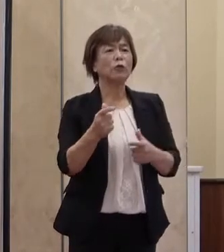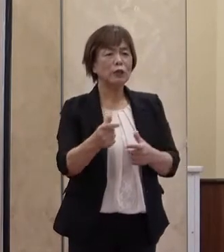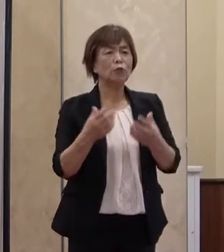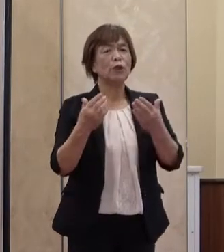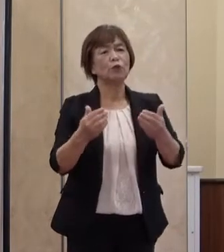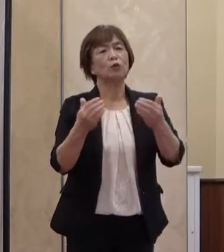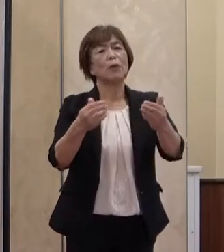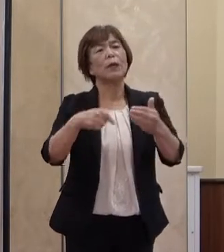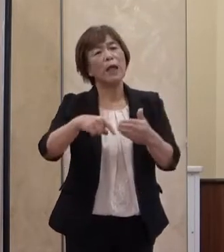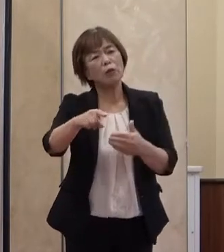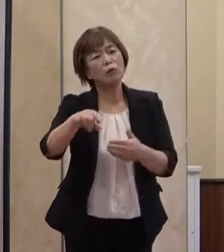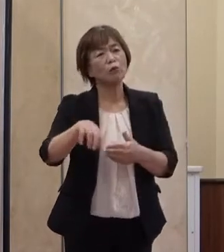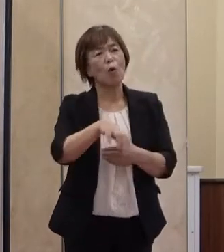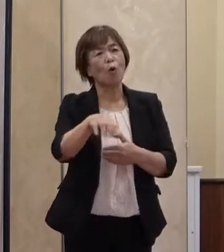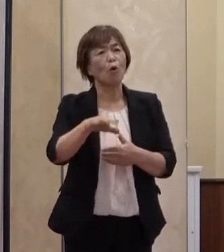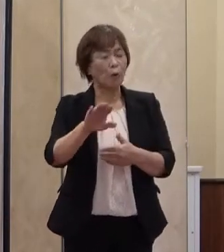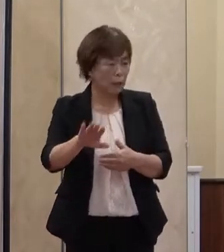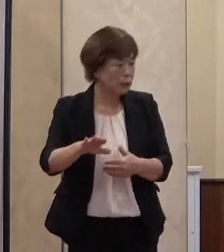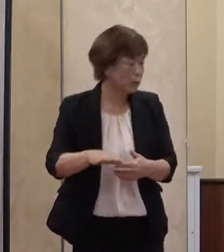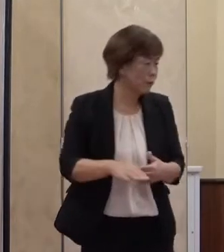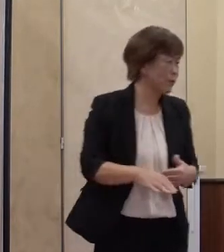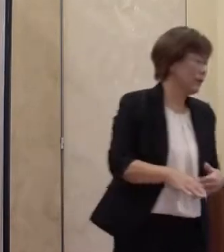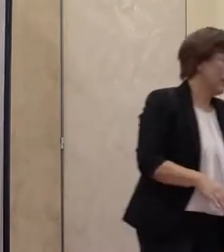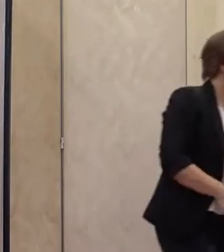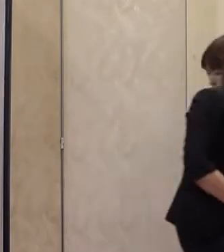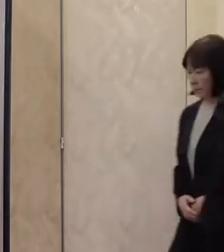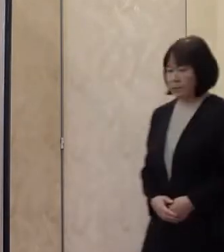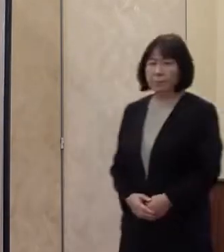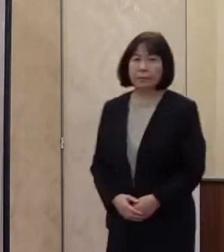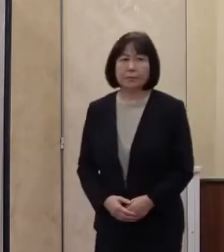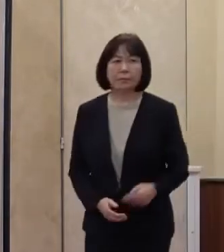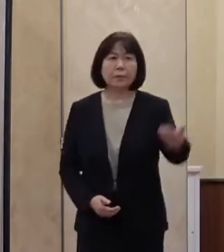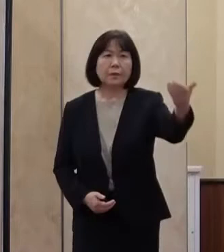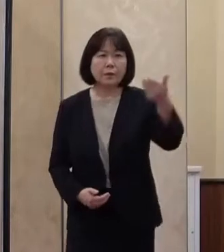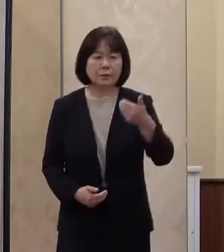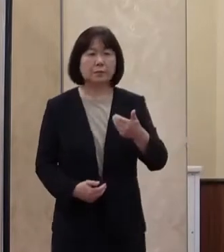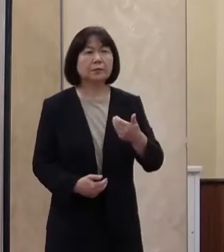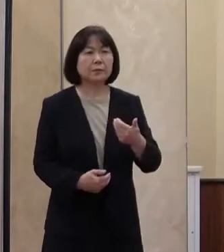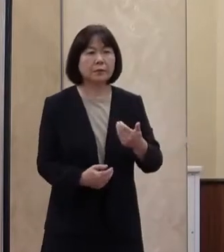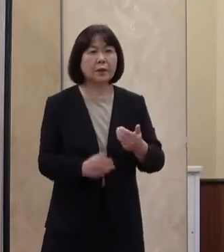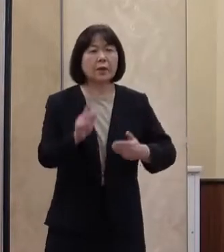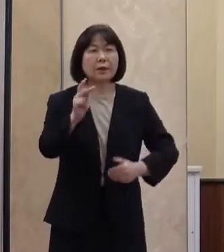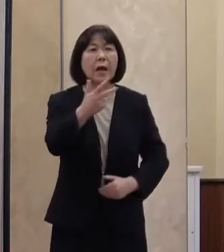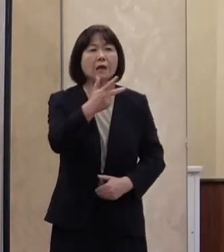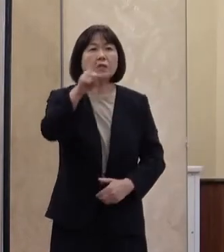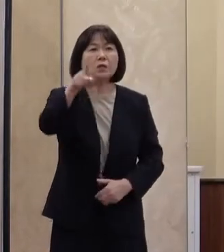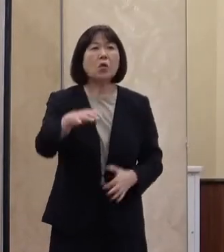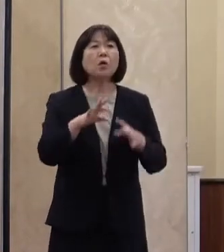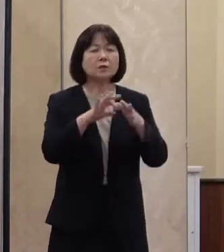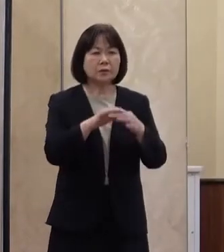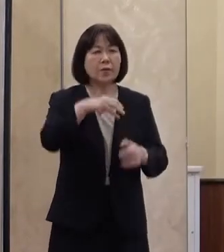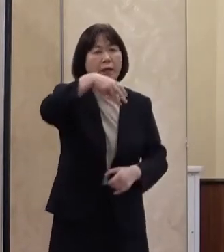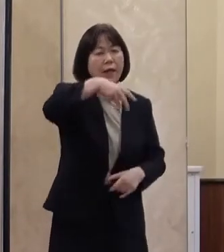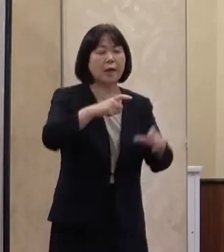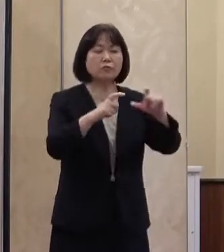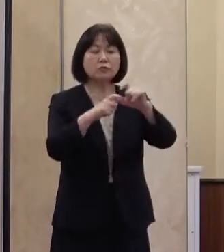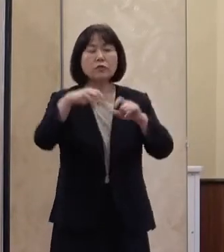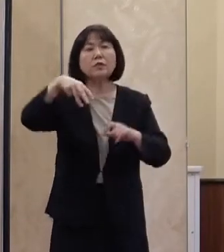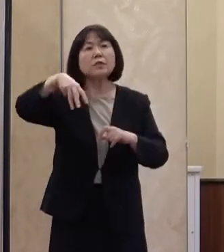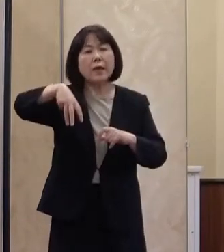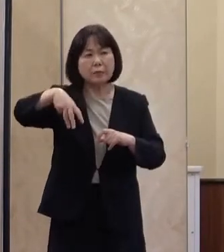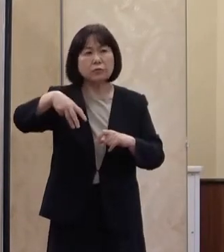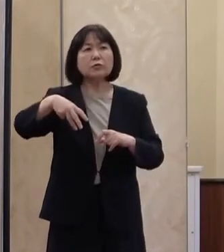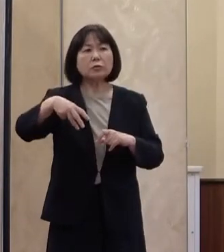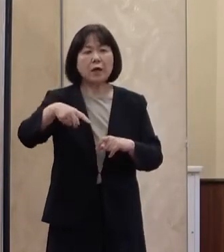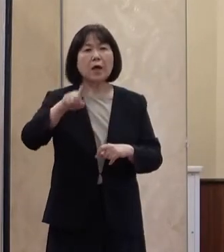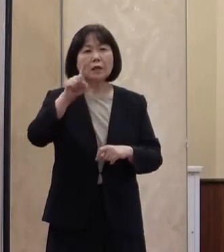ところです。 すいません、最後に言ってカジノについてですね、 MGM が、リストラを1万8000